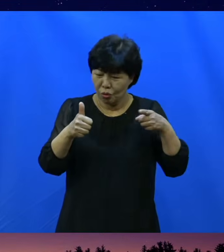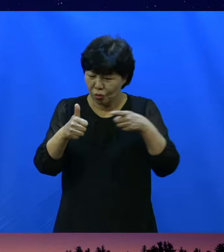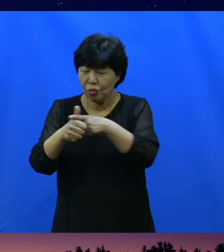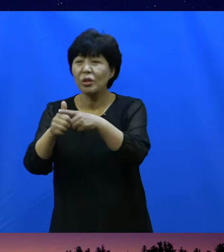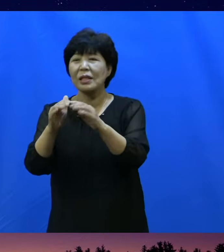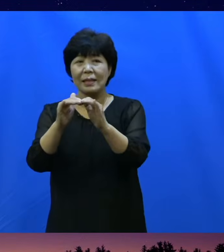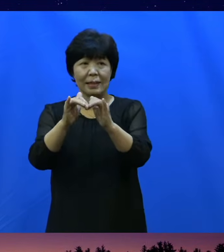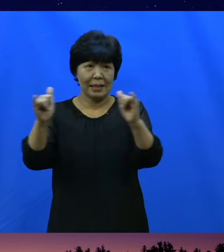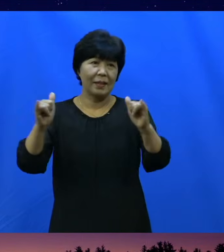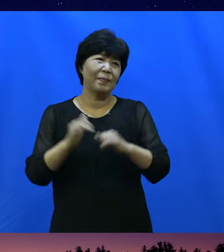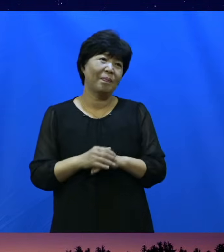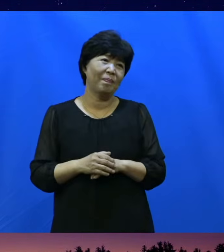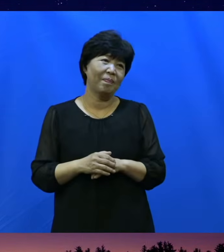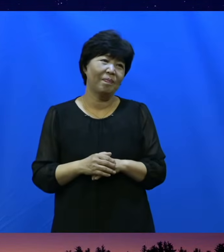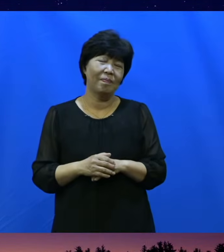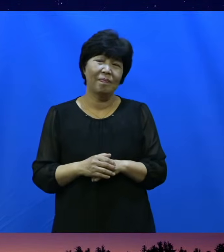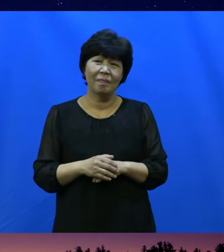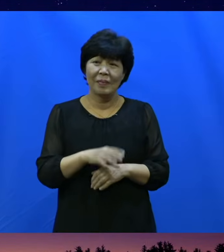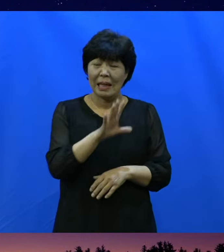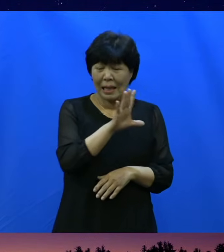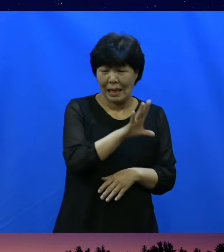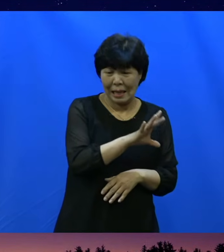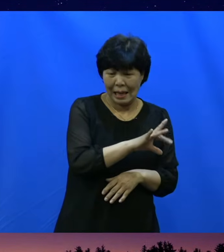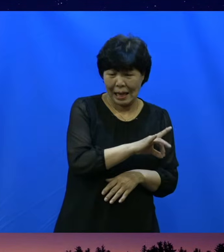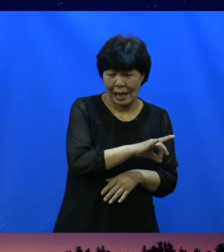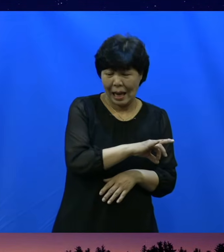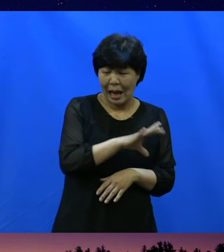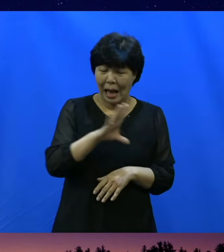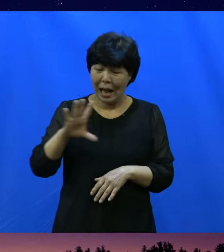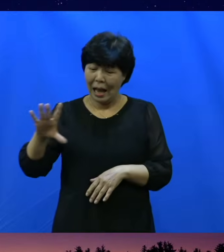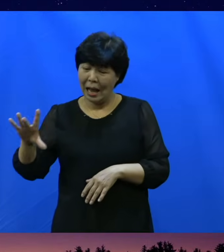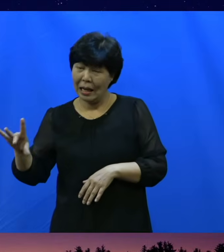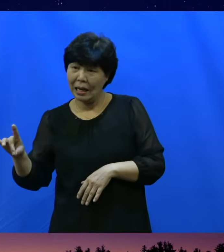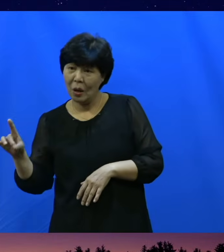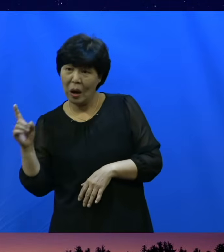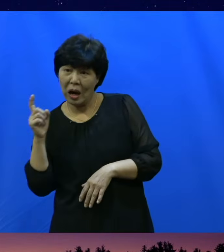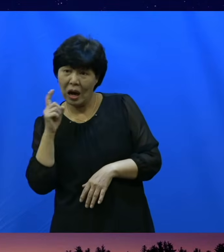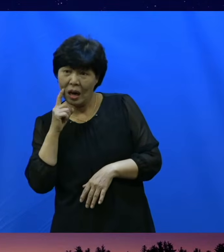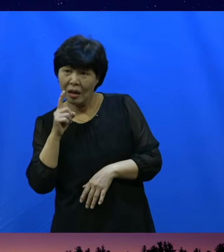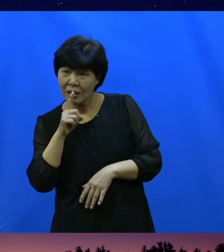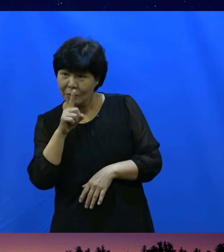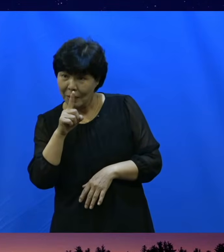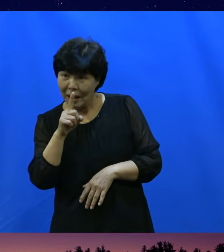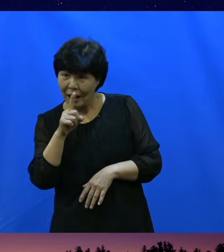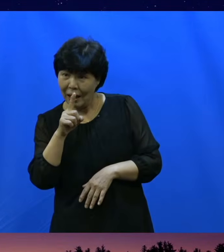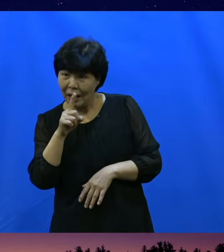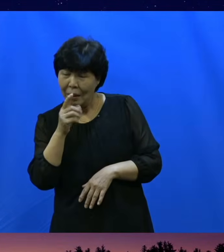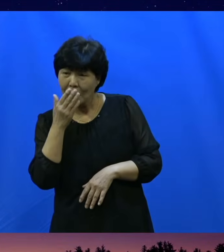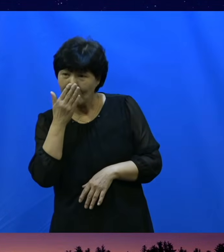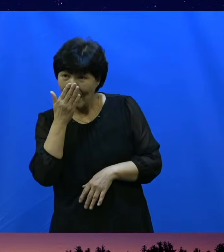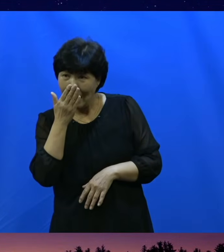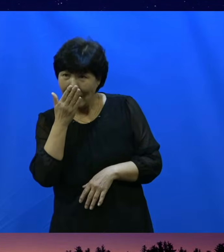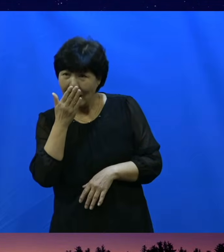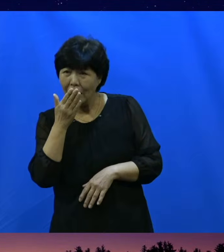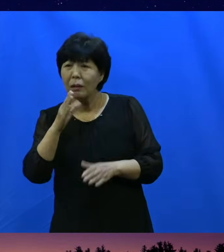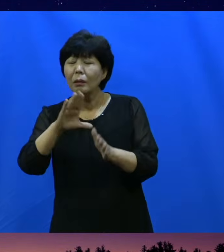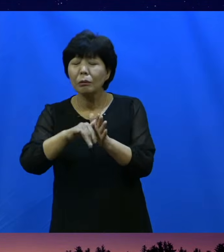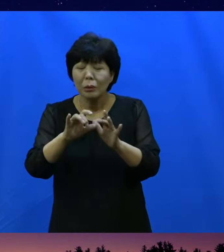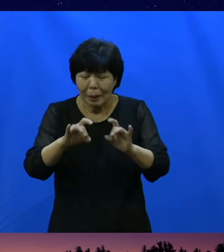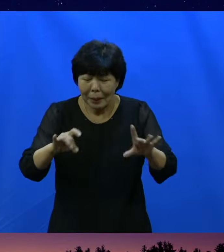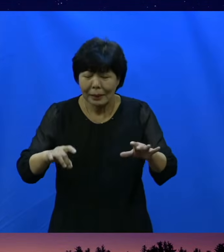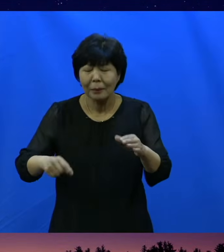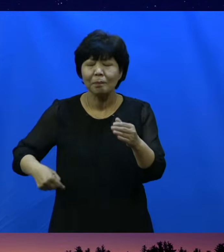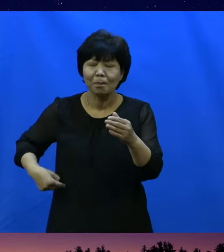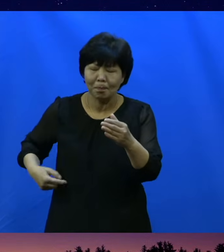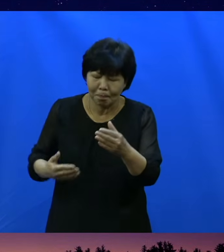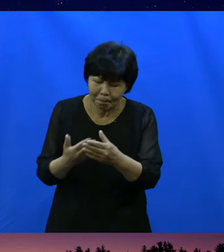여러분, 어쩌다가 거짓말은 할 수 있죠, 그죠? 우리가 죄인이기 때문에 회개해야죠. 그런데 여러분, 계속